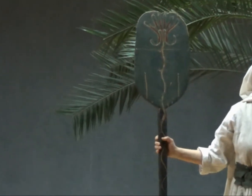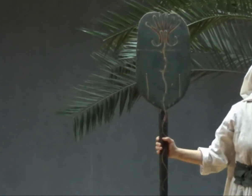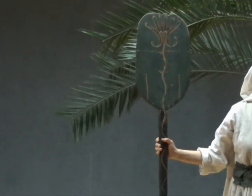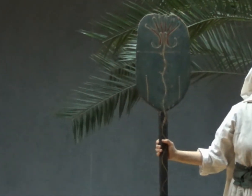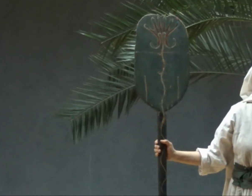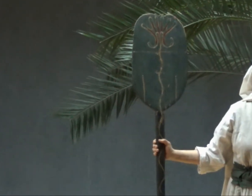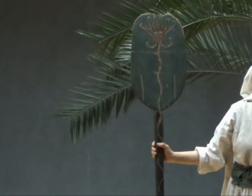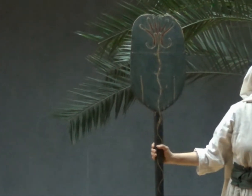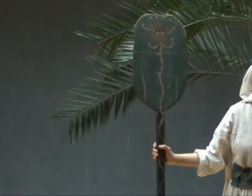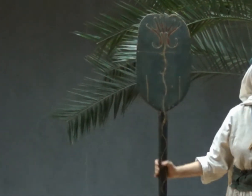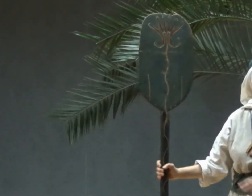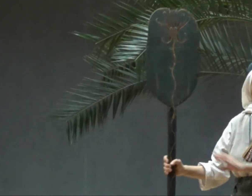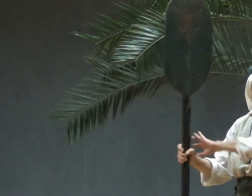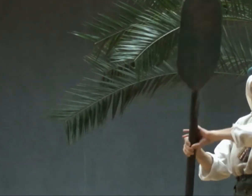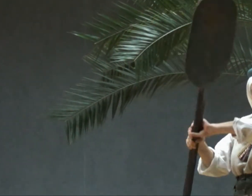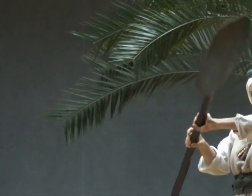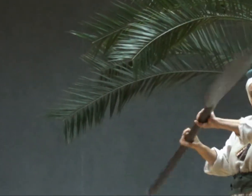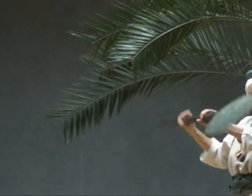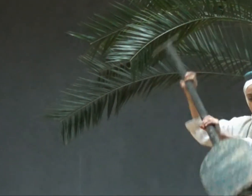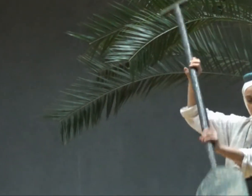Tuomet jie perplaukė jūrą.